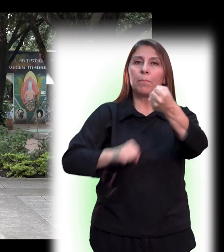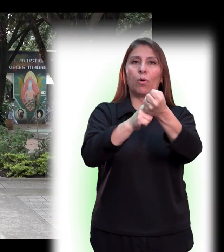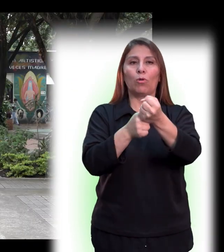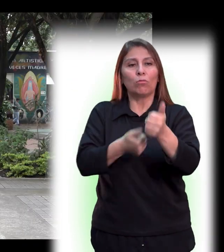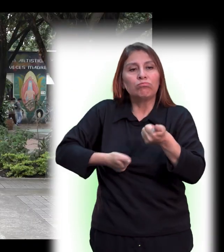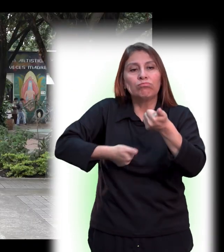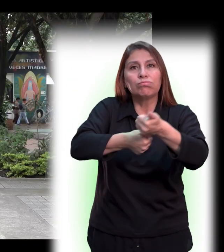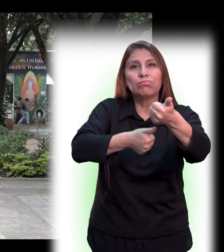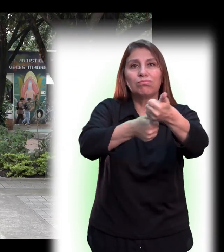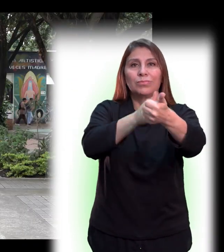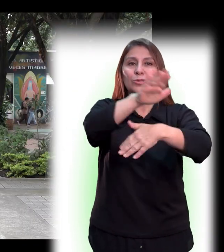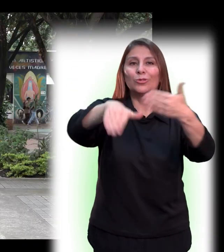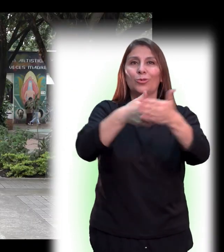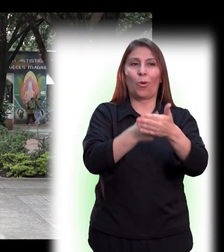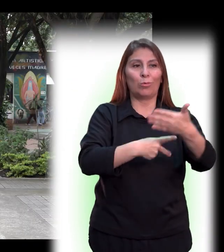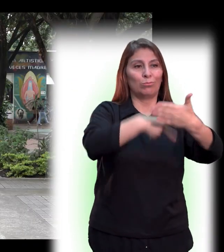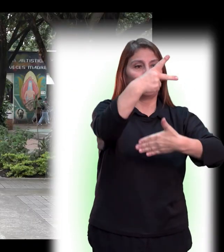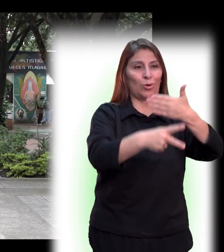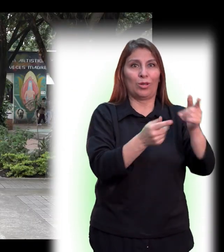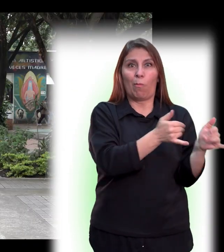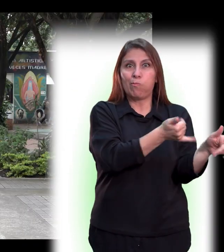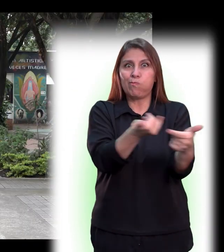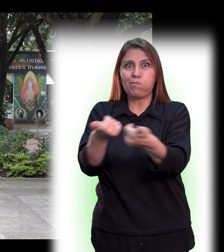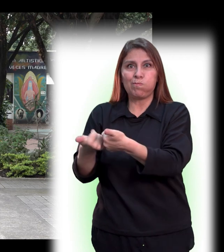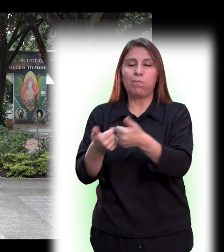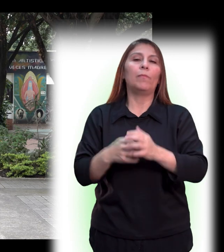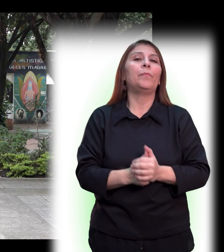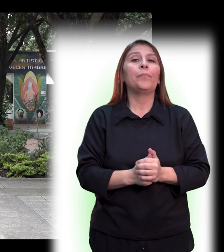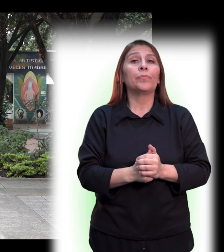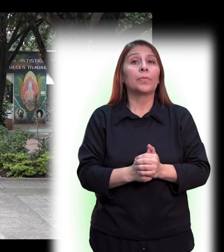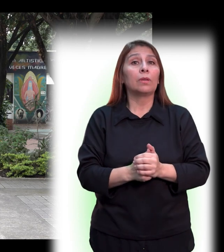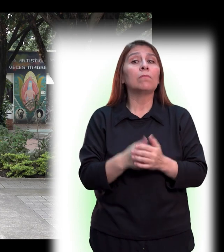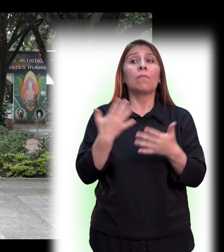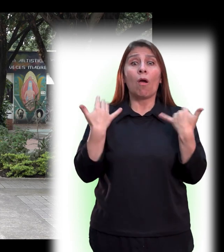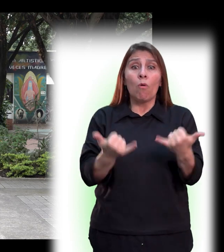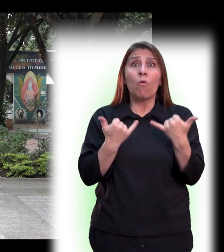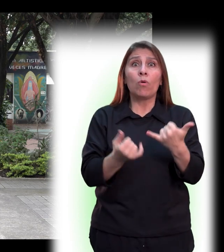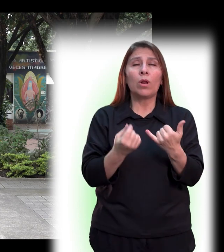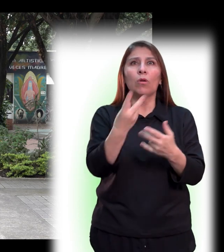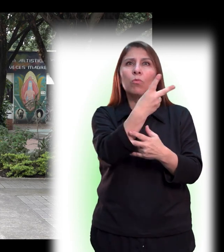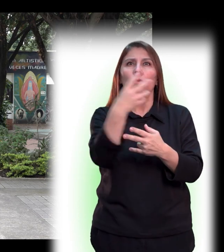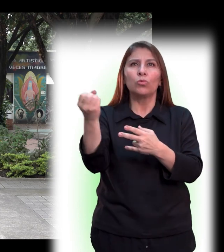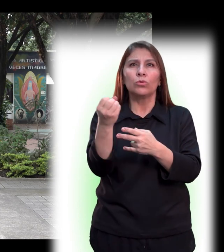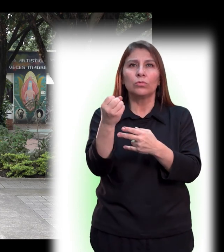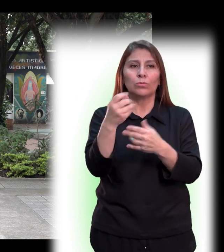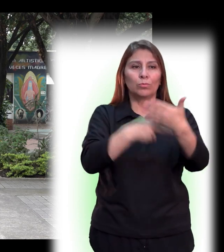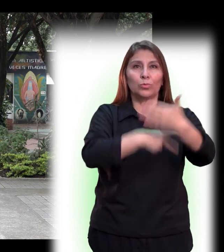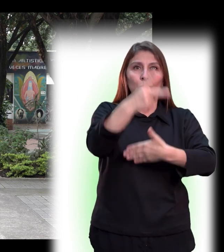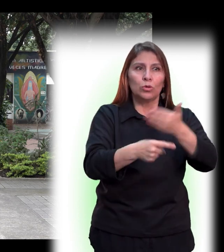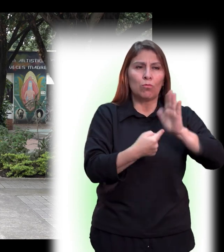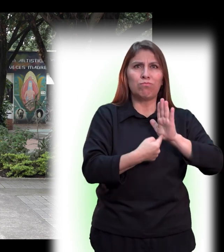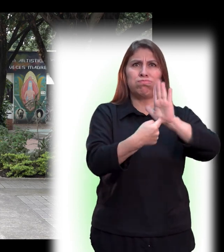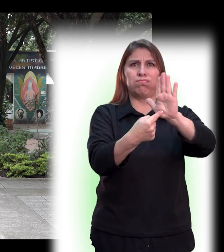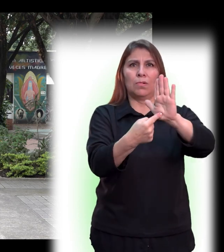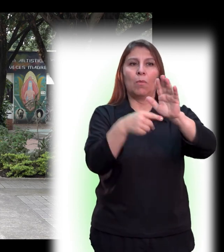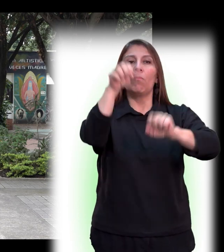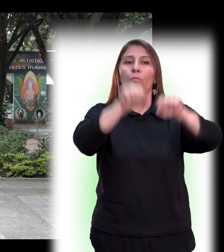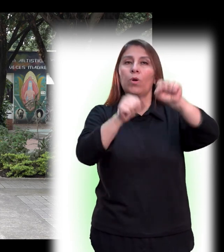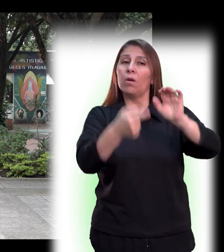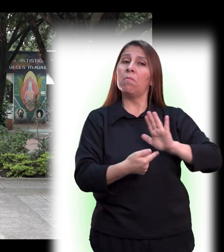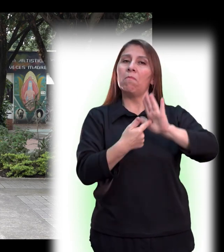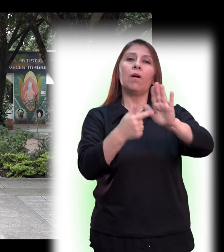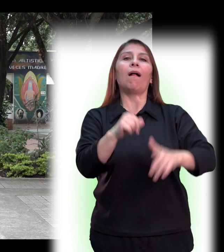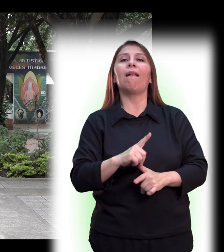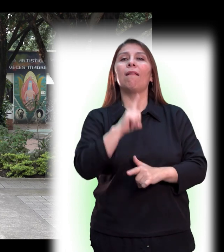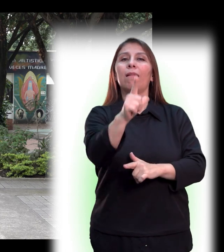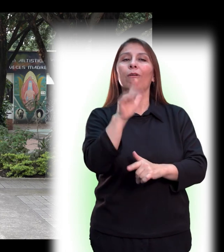apoyo y asesoramiento de estos proyectos. Al día de hoy contamos con más de 200 proyectos que nos permiten mostrar el